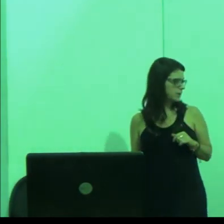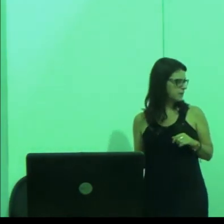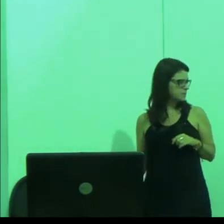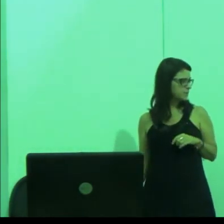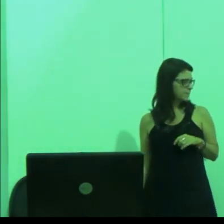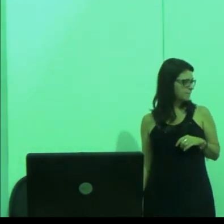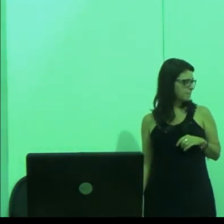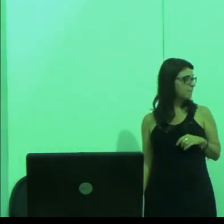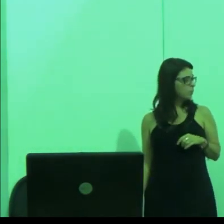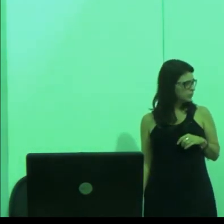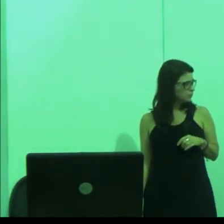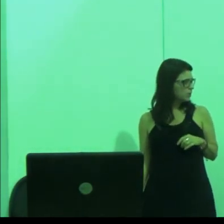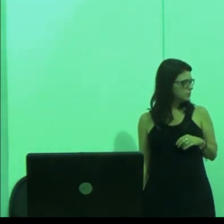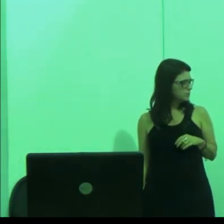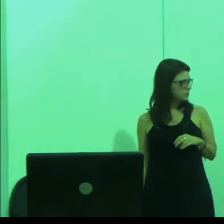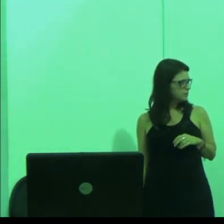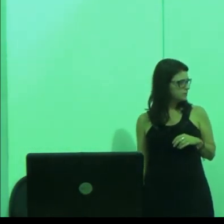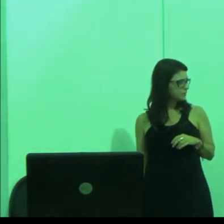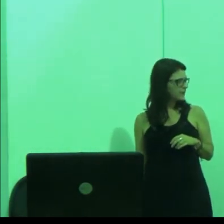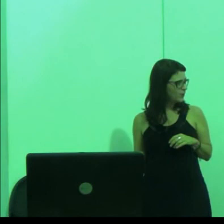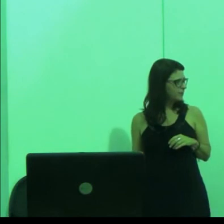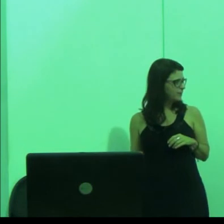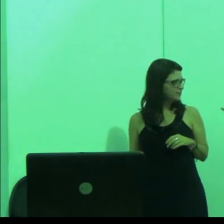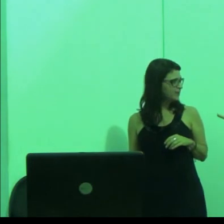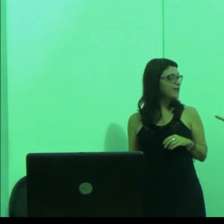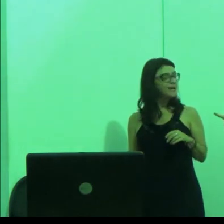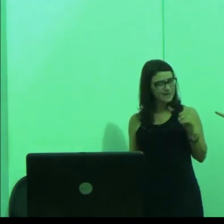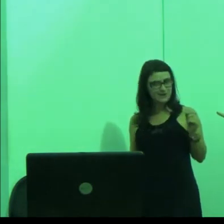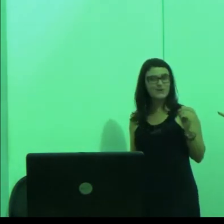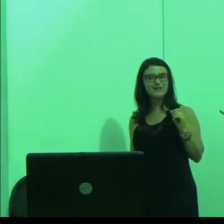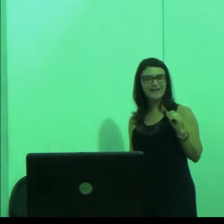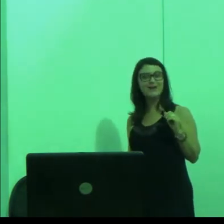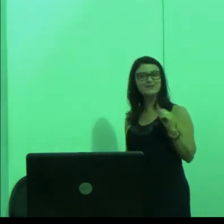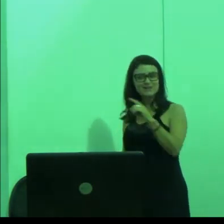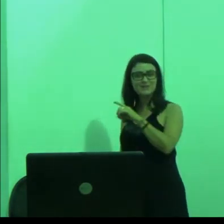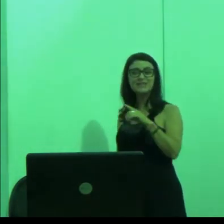conhece? Muito bom esse texto. Nossa, é o mesmo amigo.